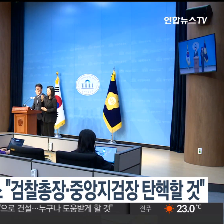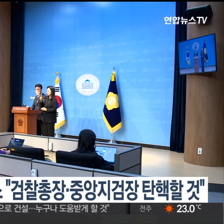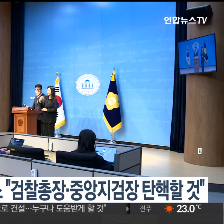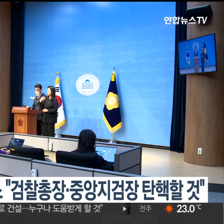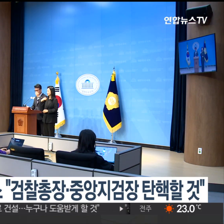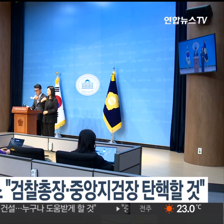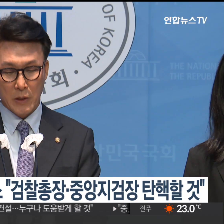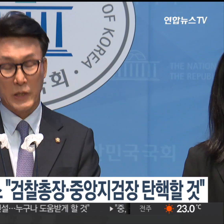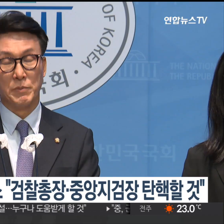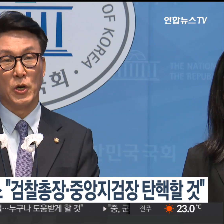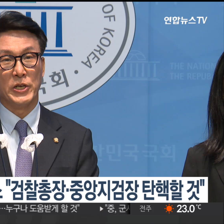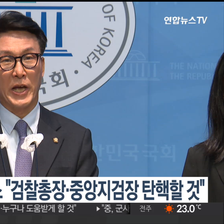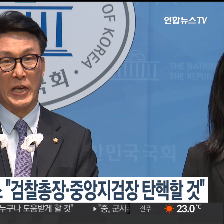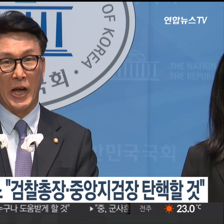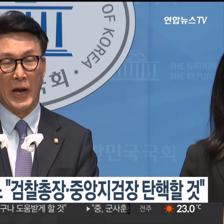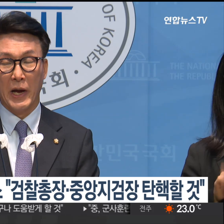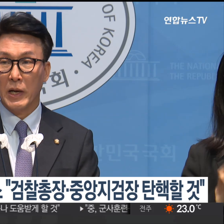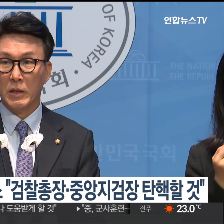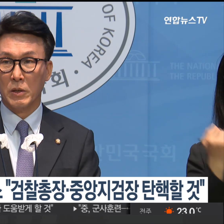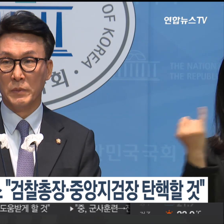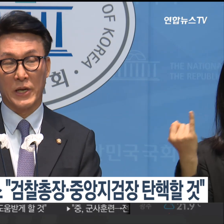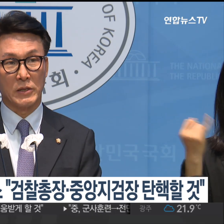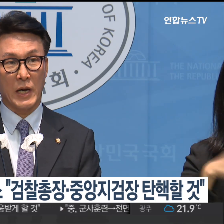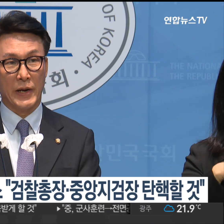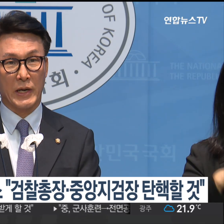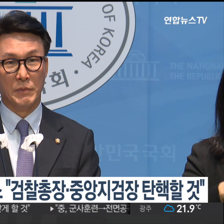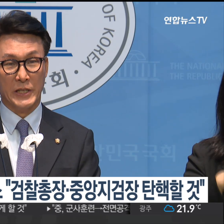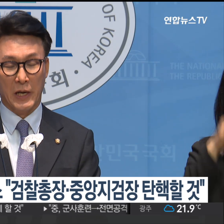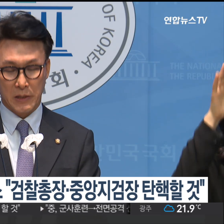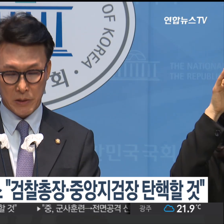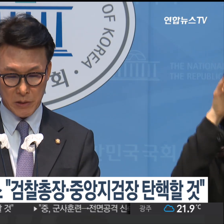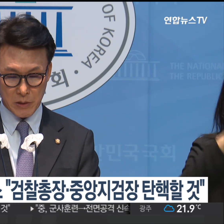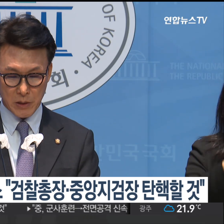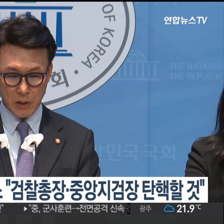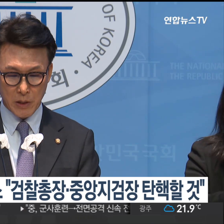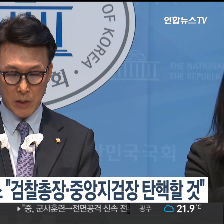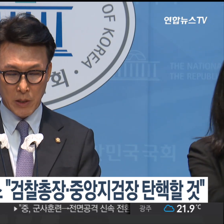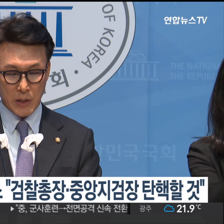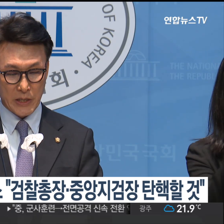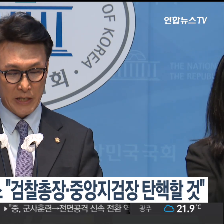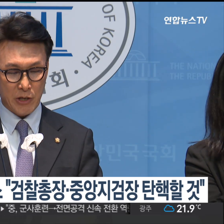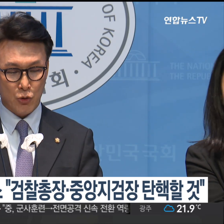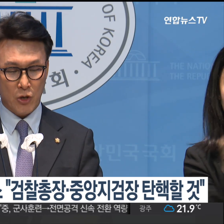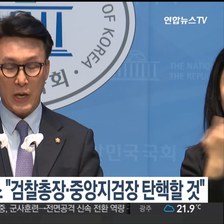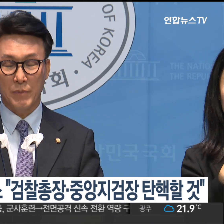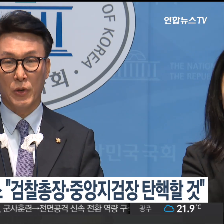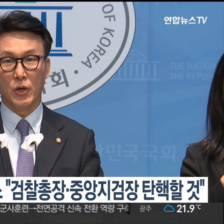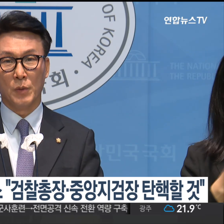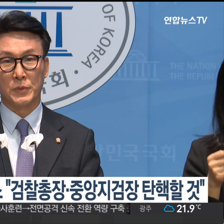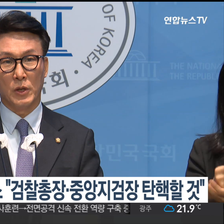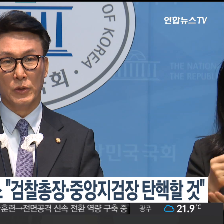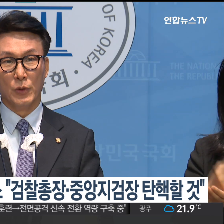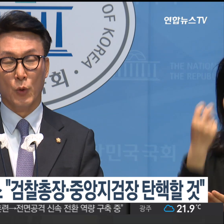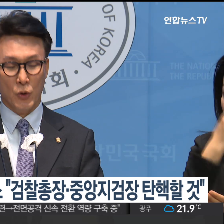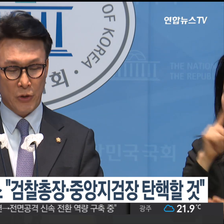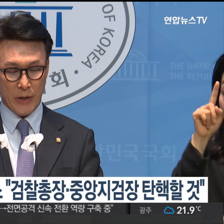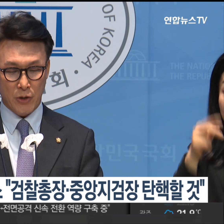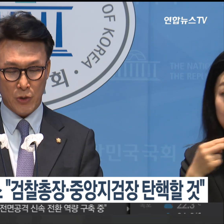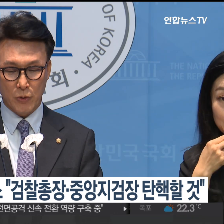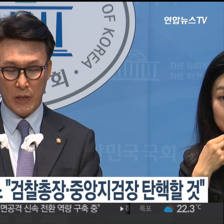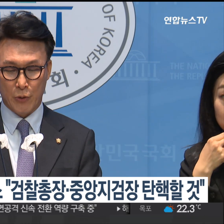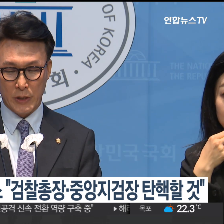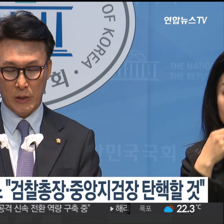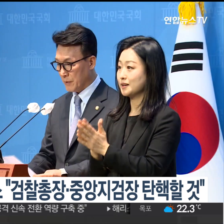심의정 검찰총장과 이창수 중앙지검장을 탄핵하겠다고 밝혔습니다. 민주당 수석 최고위원인 김민석 의원은 오늘